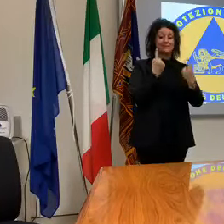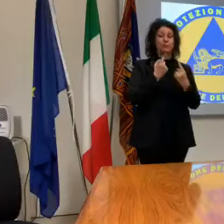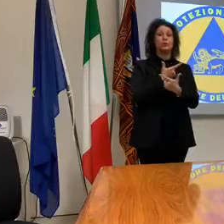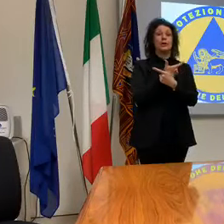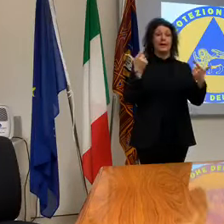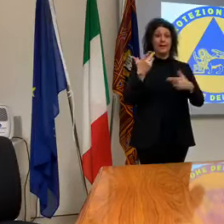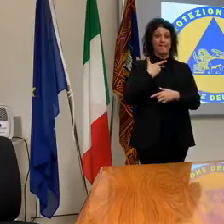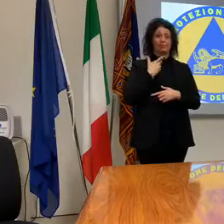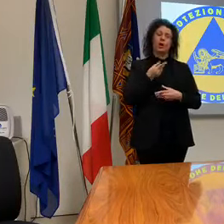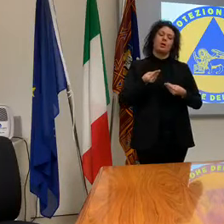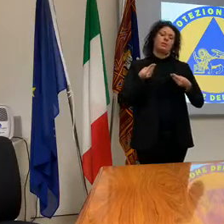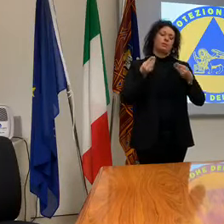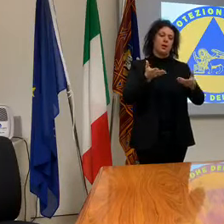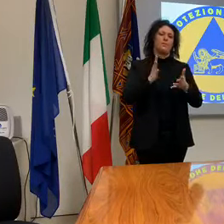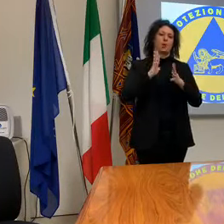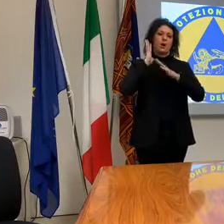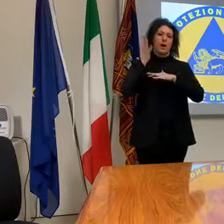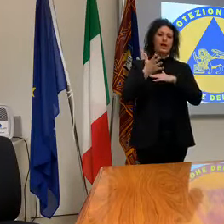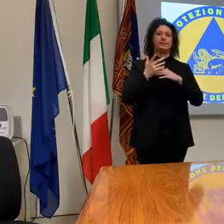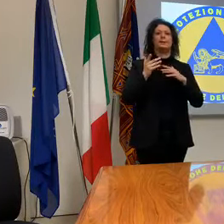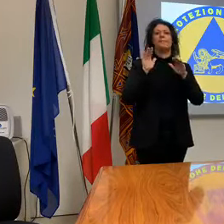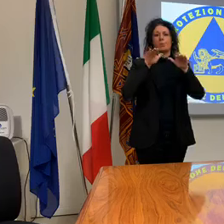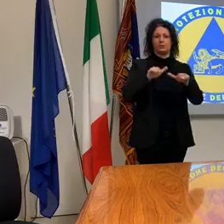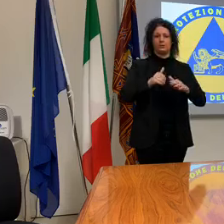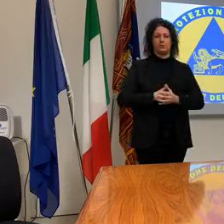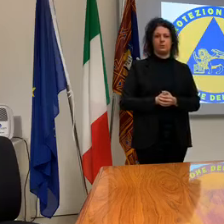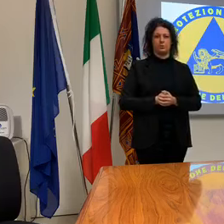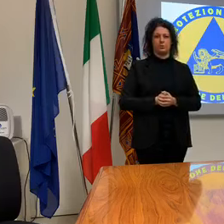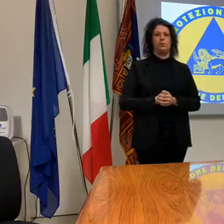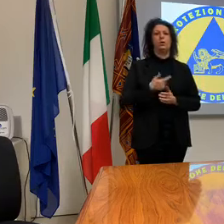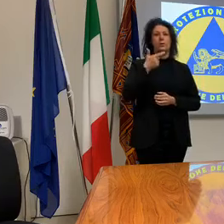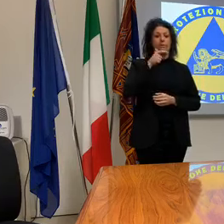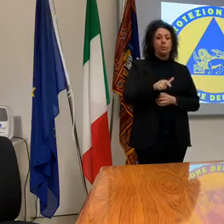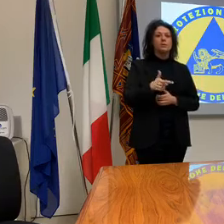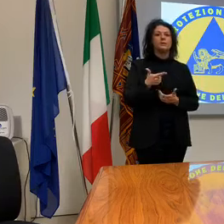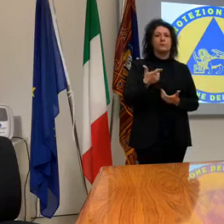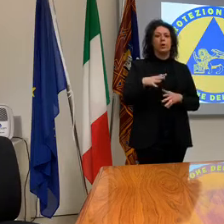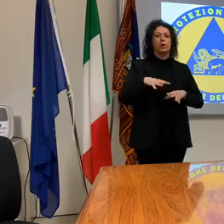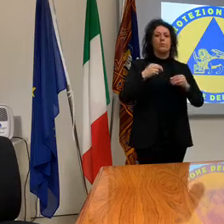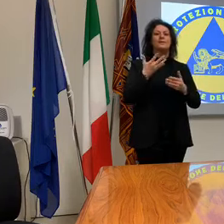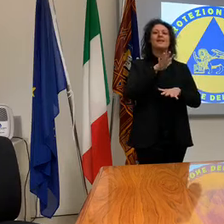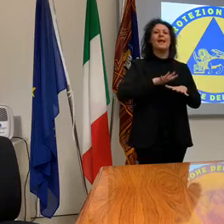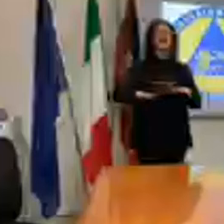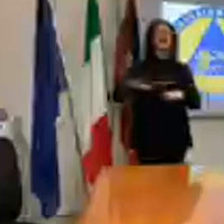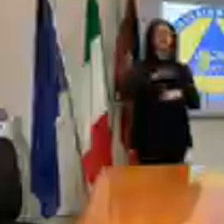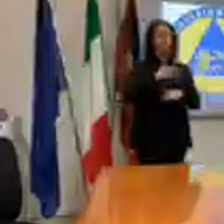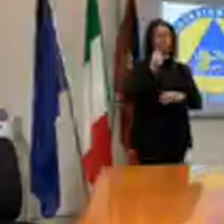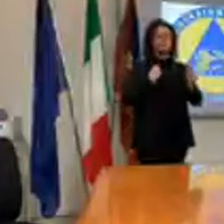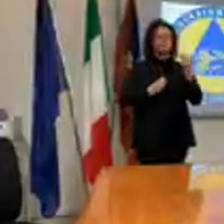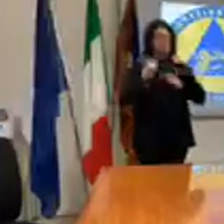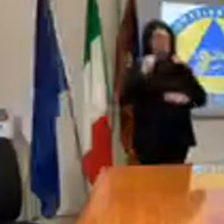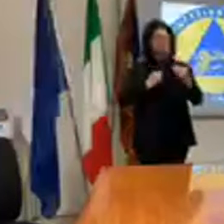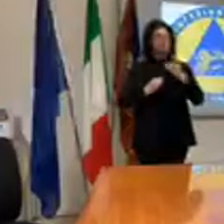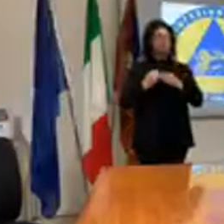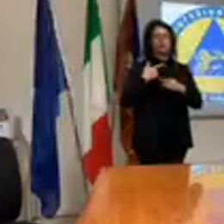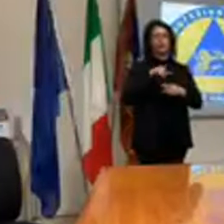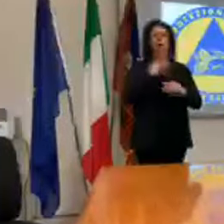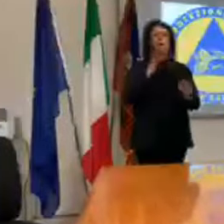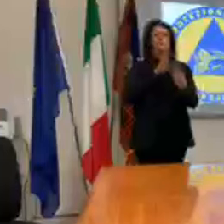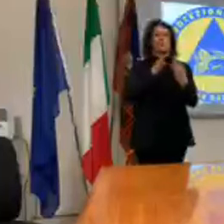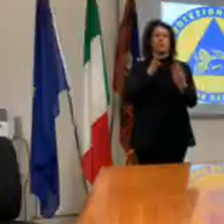grave. Questo proprio per cercare di andare incontro alle istanze che ci arrivano dal territorio. Stiamo cercando anche rispetto